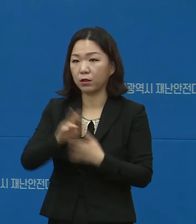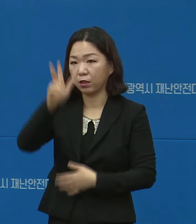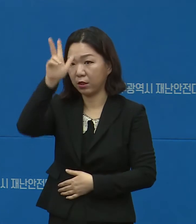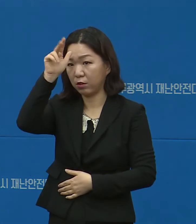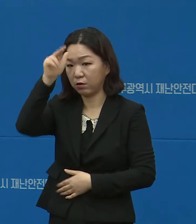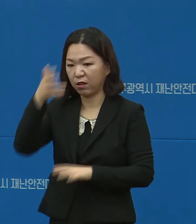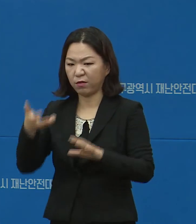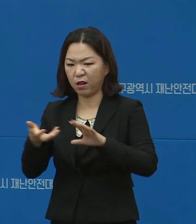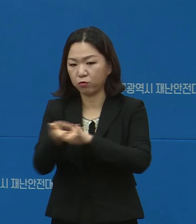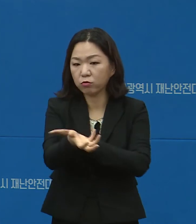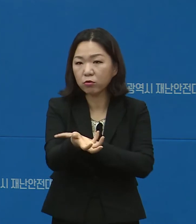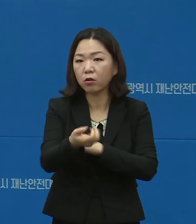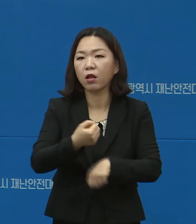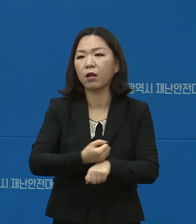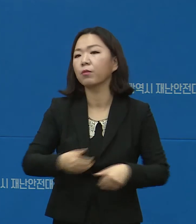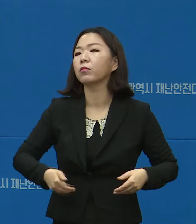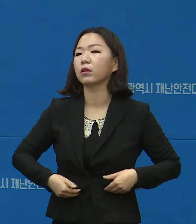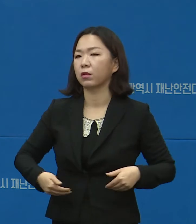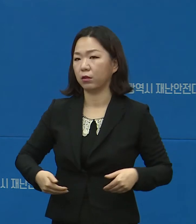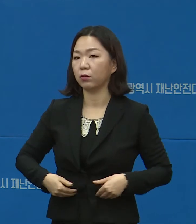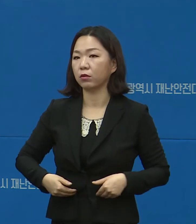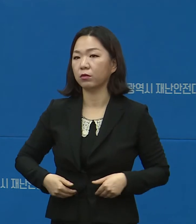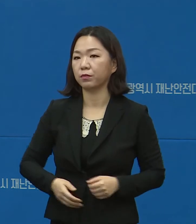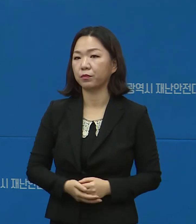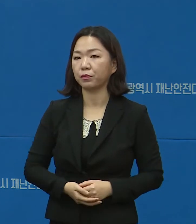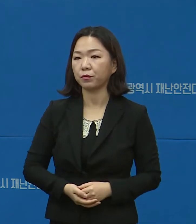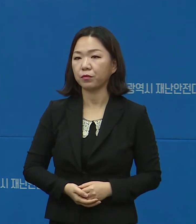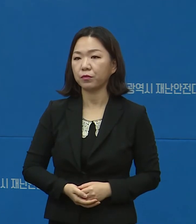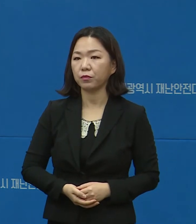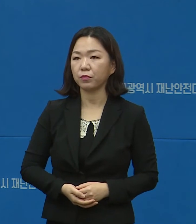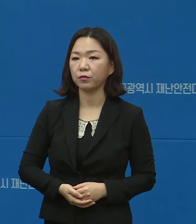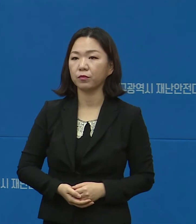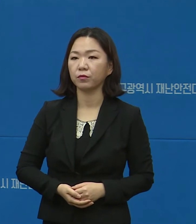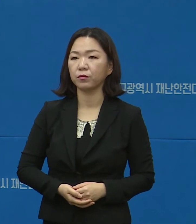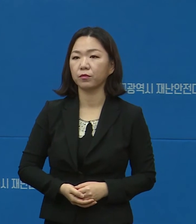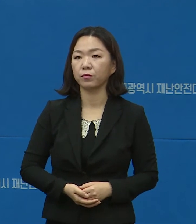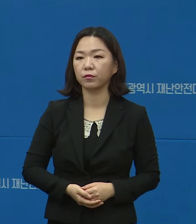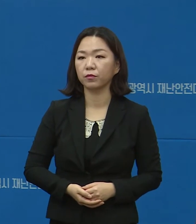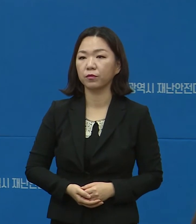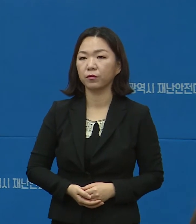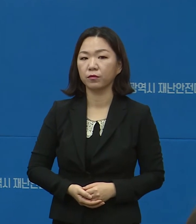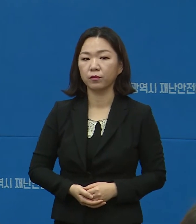수사기관에서 압수수색을 해야 된다고 생각합니다.